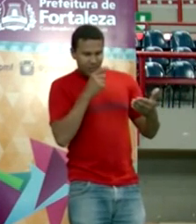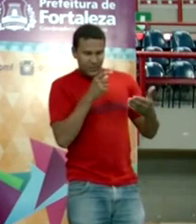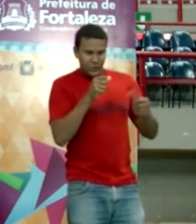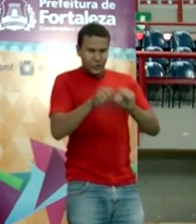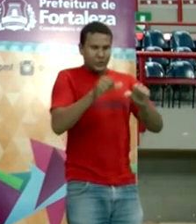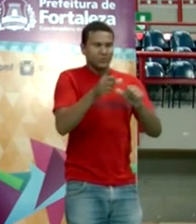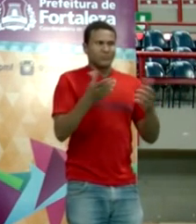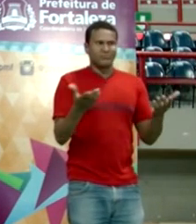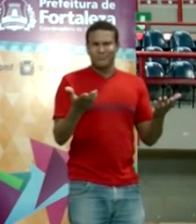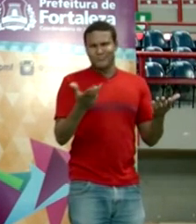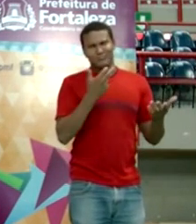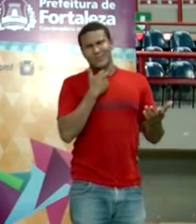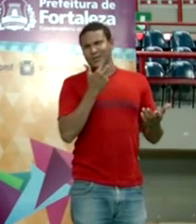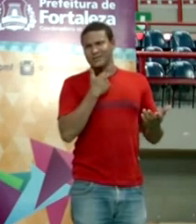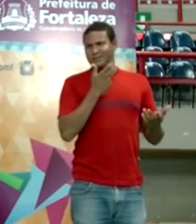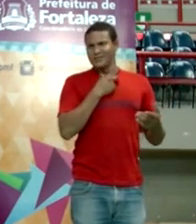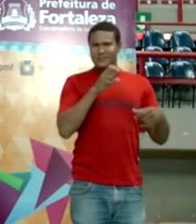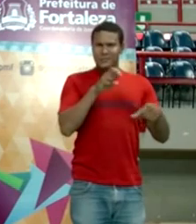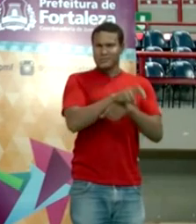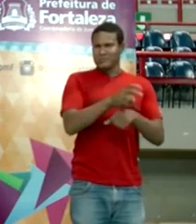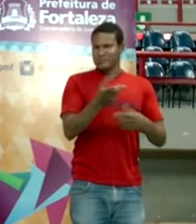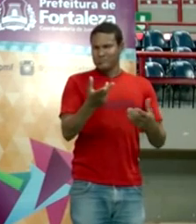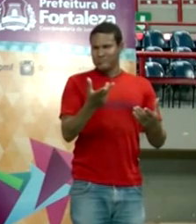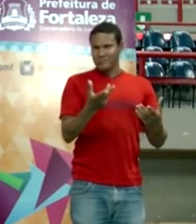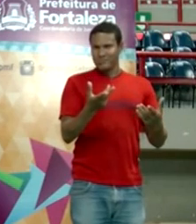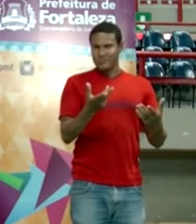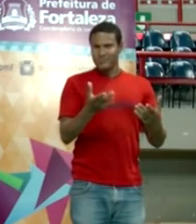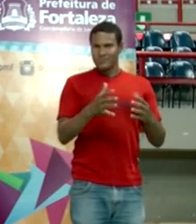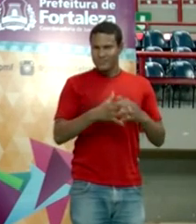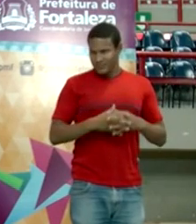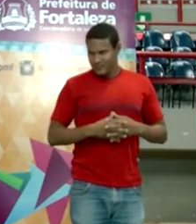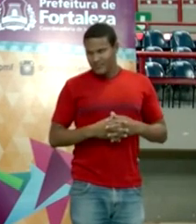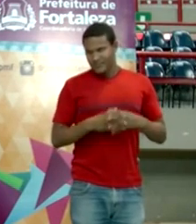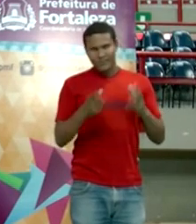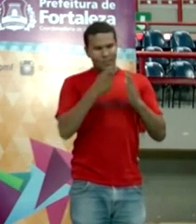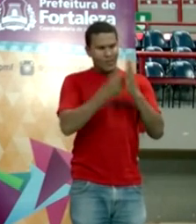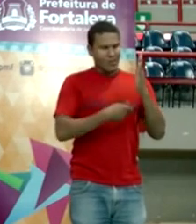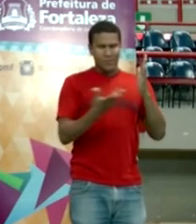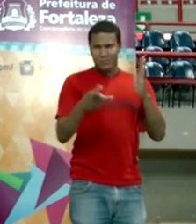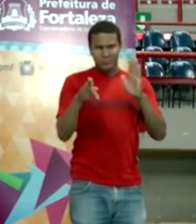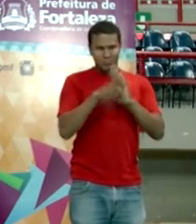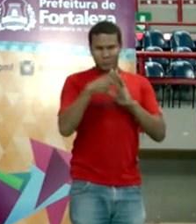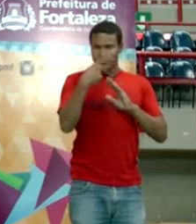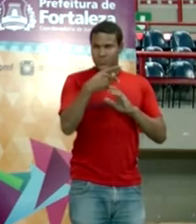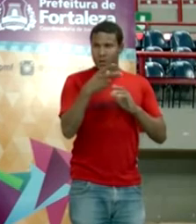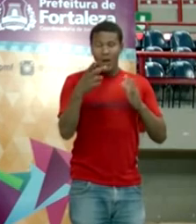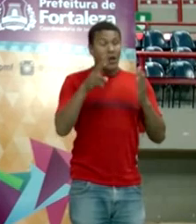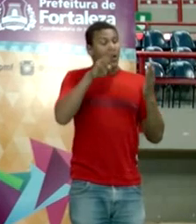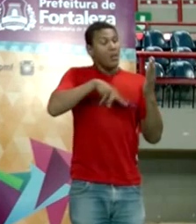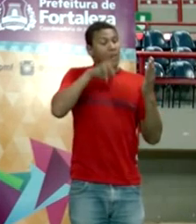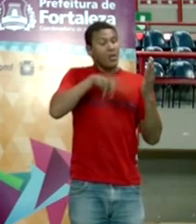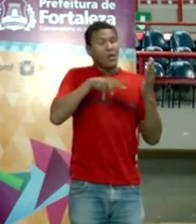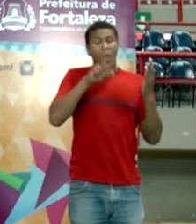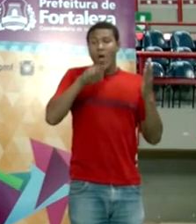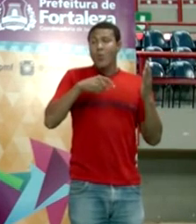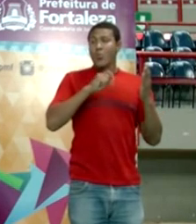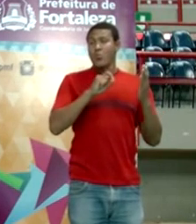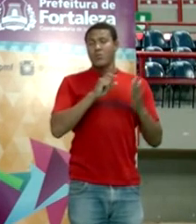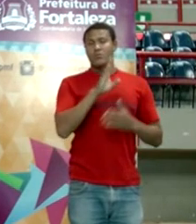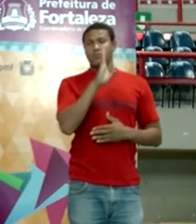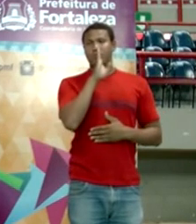posso interferir na sua redação. A minha atitude de leitor é uma atitude um tanto